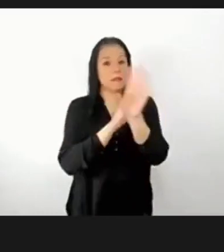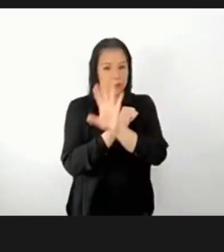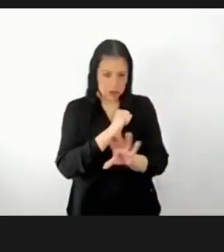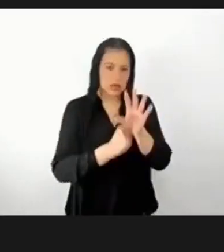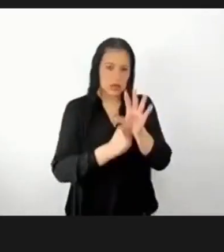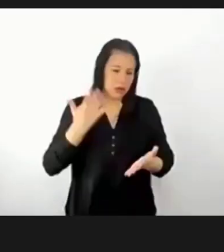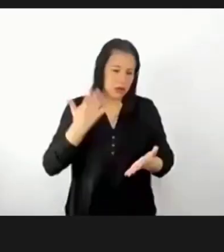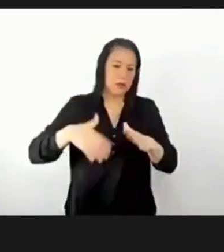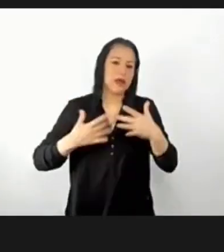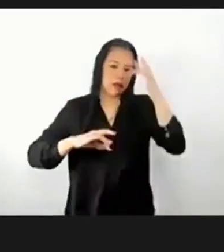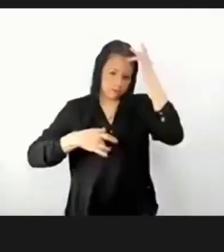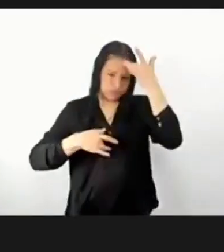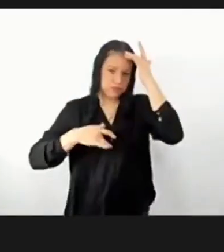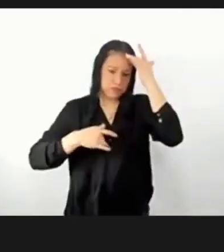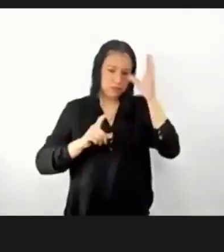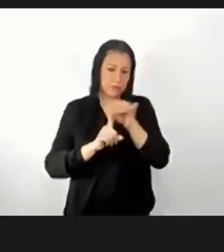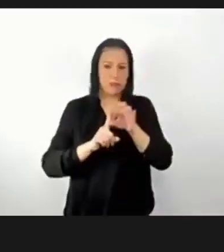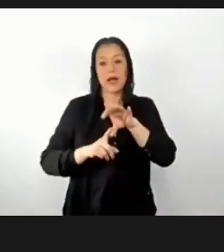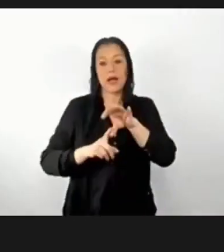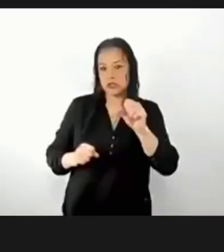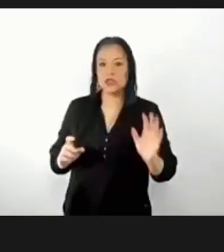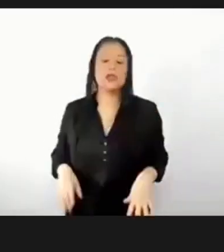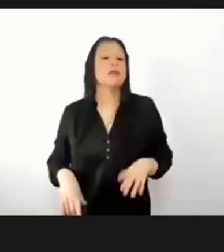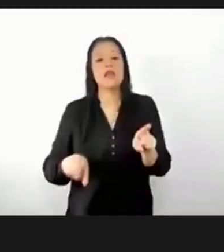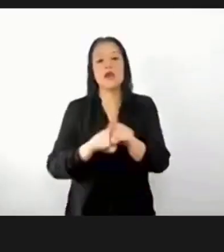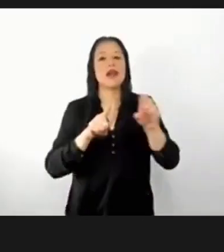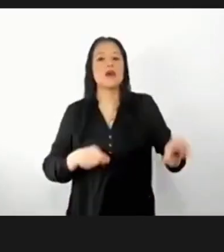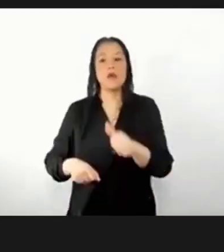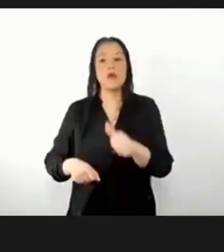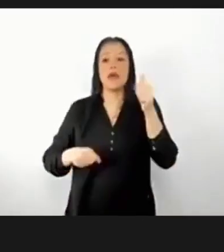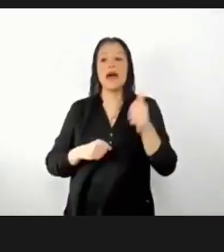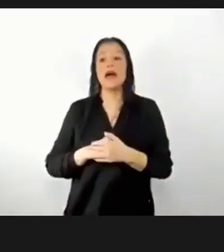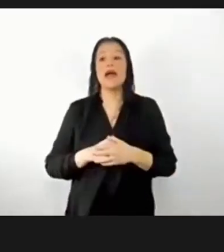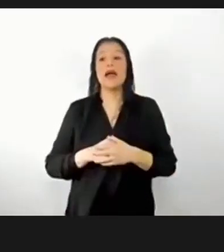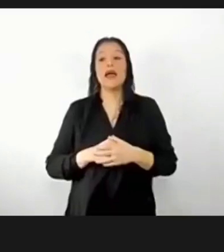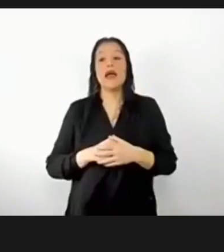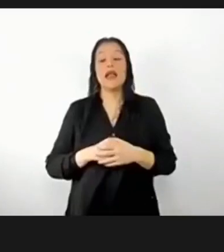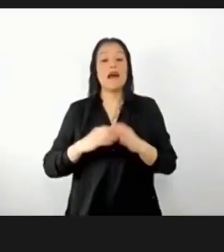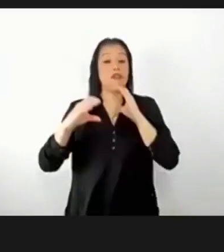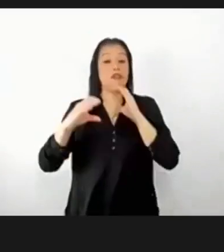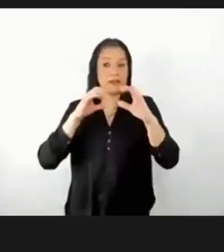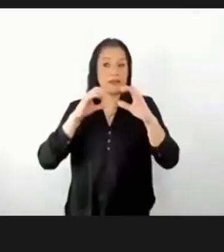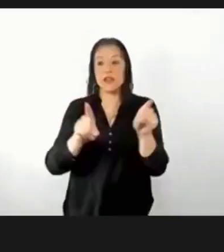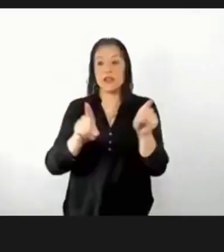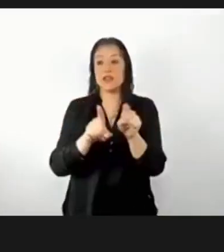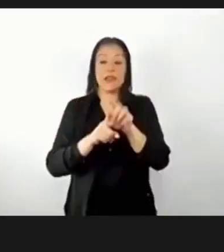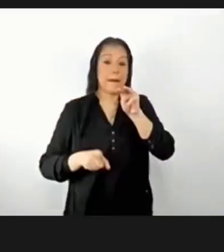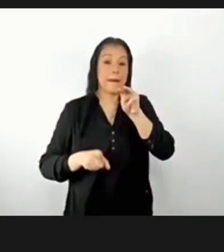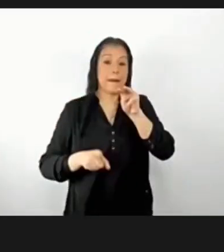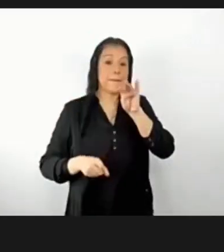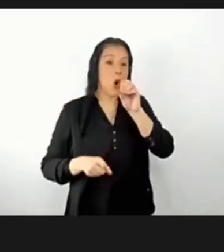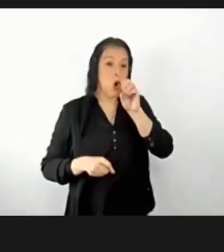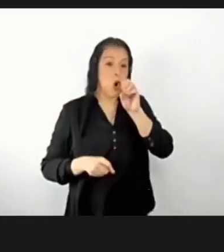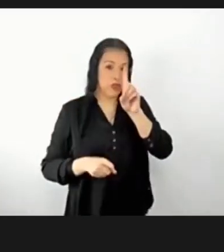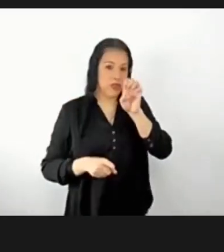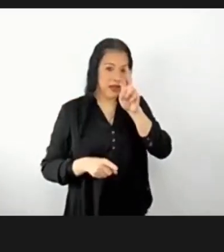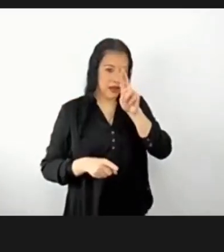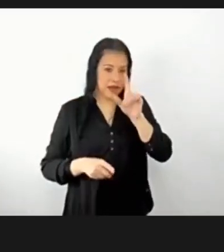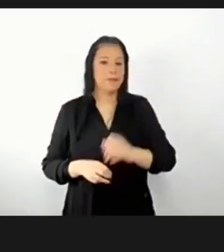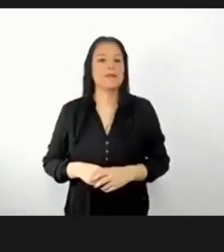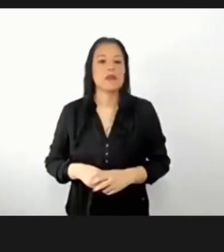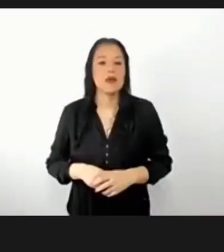más casos y más muertes. Eso sí, como igual con la Pfizer también, con la Moderna también. ¿Verdad? Entonces, uno es